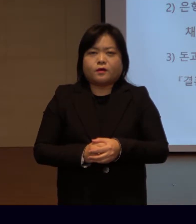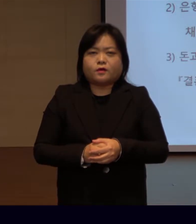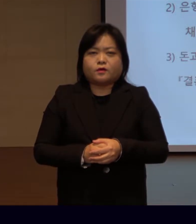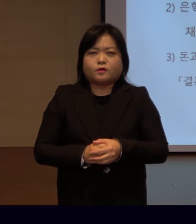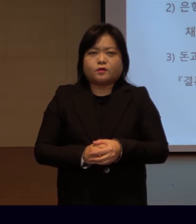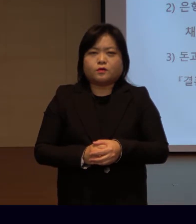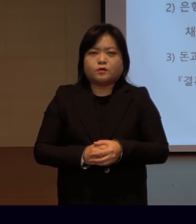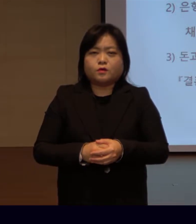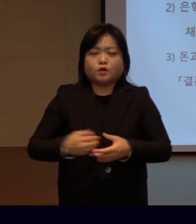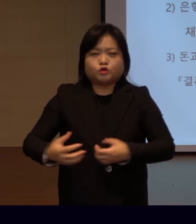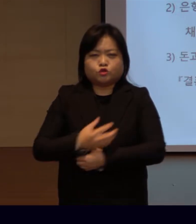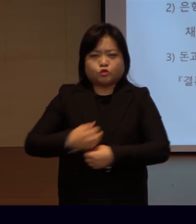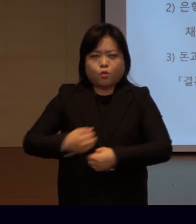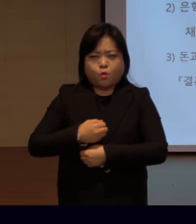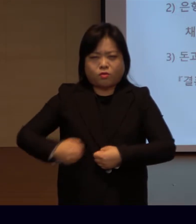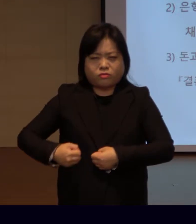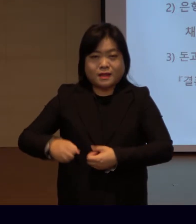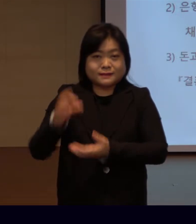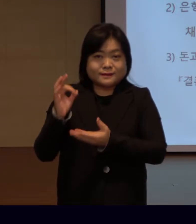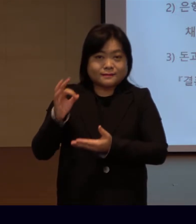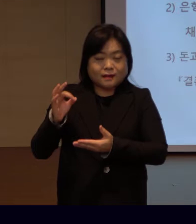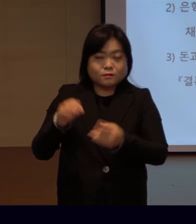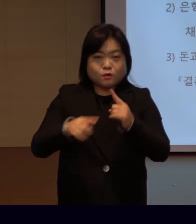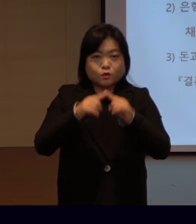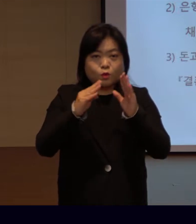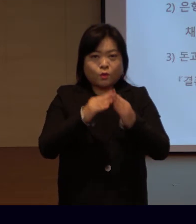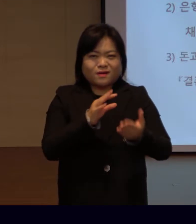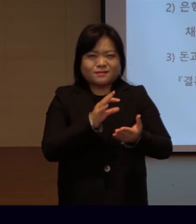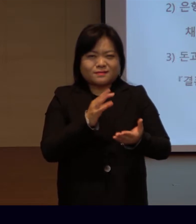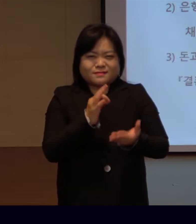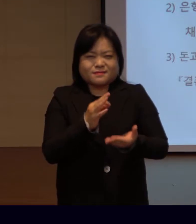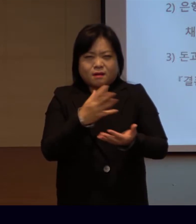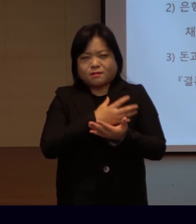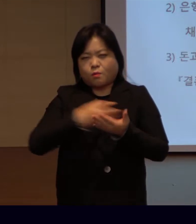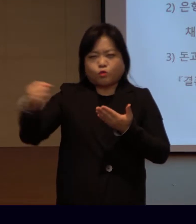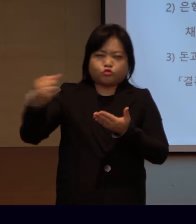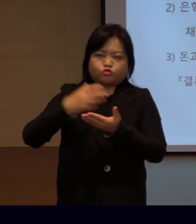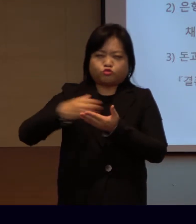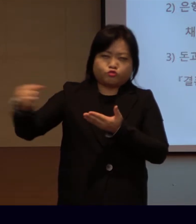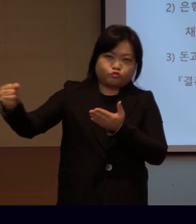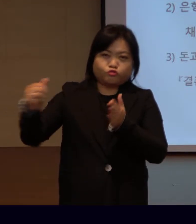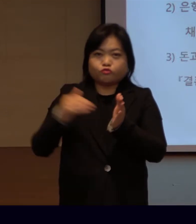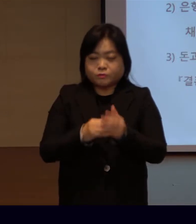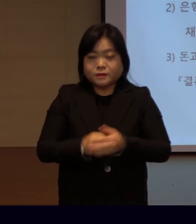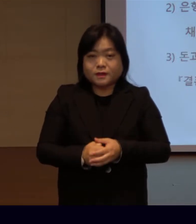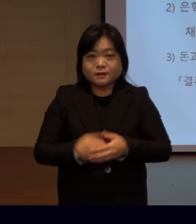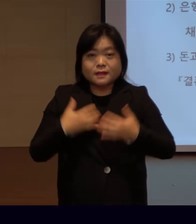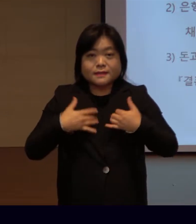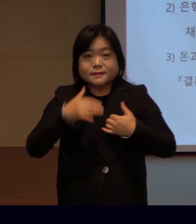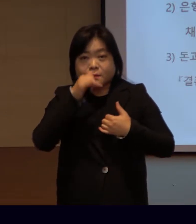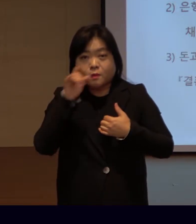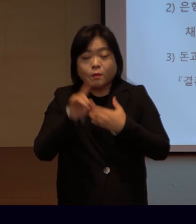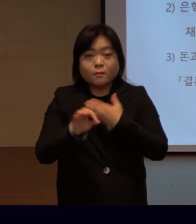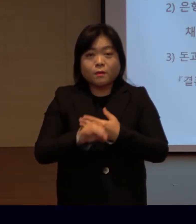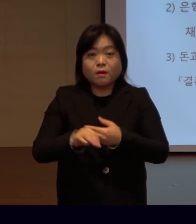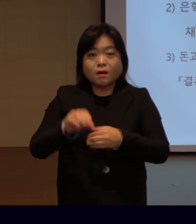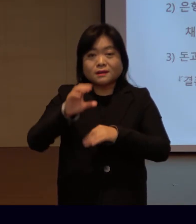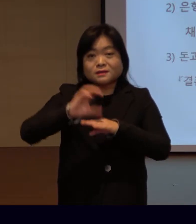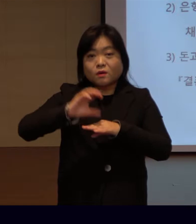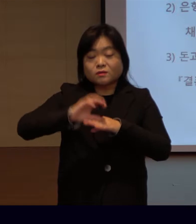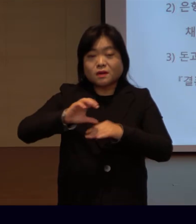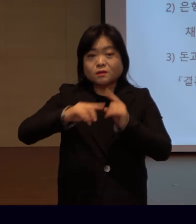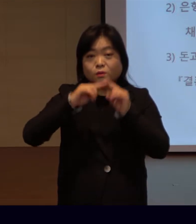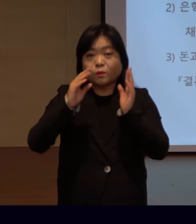수도원의 재산을, 교회 재산을 국가가 몰수를 합니다. 근데 재밌는 건 그 교회 재산